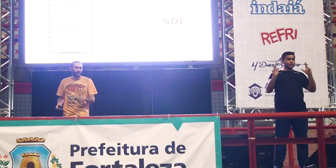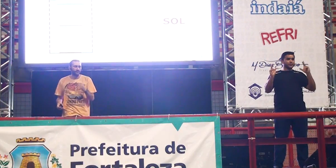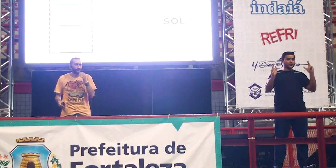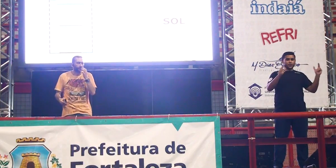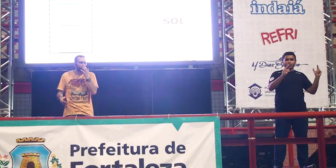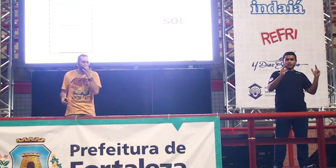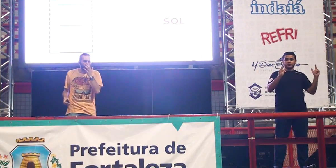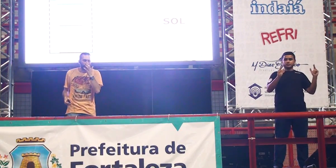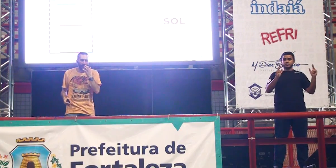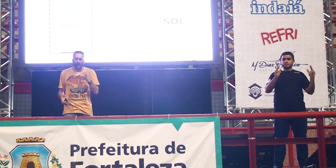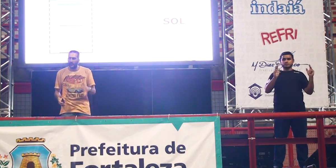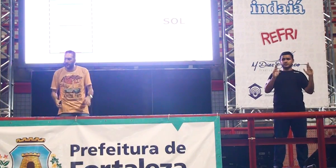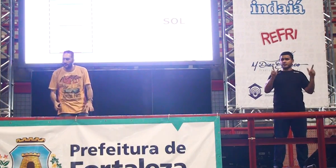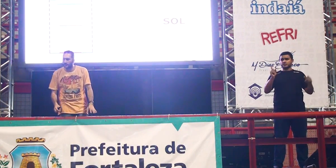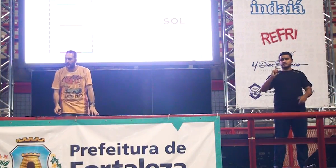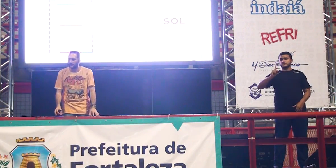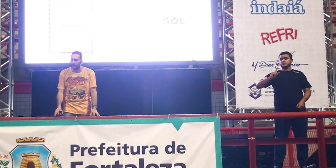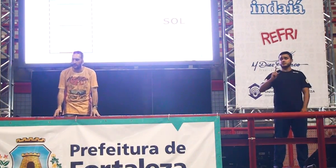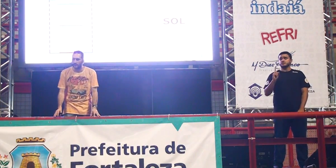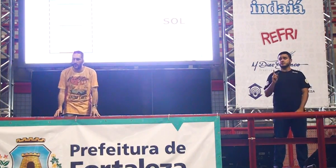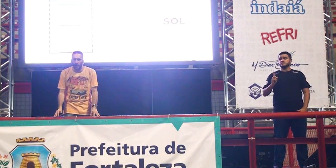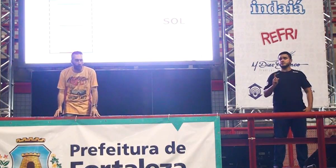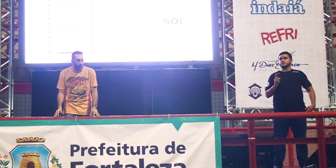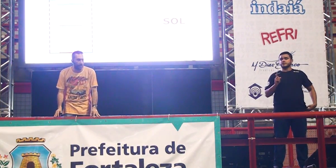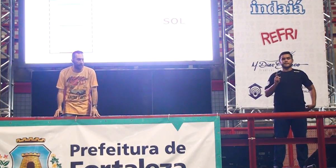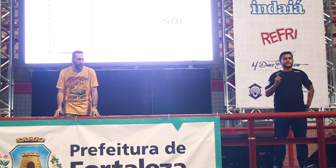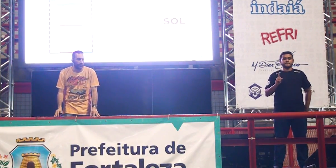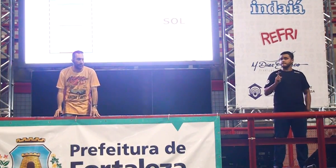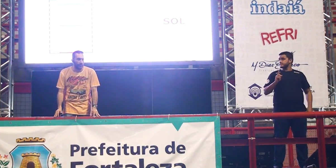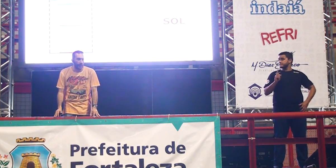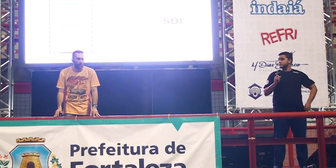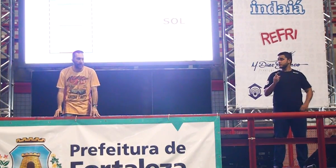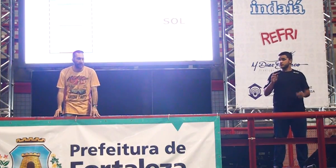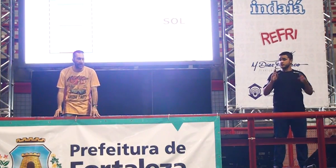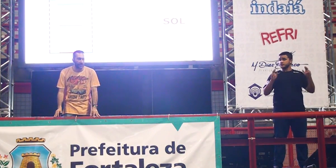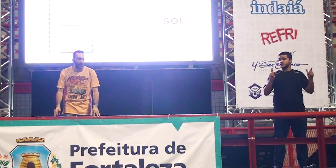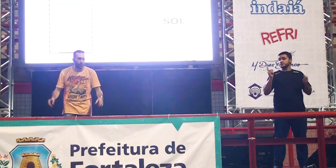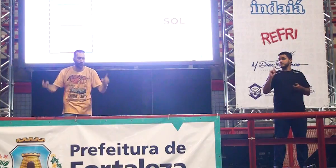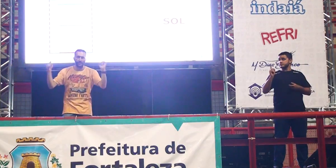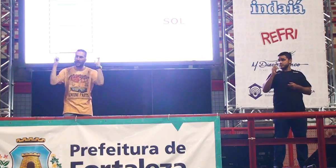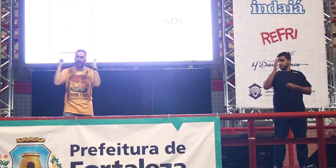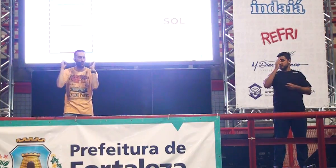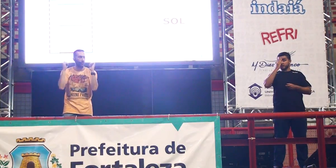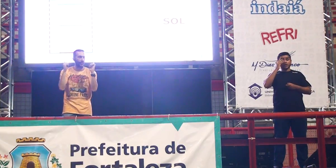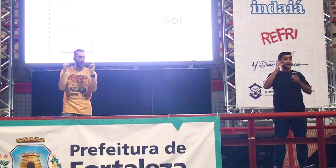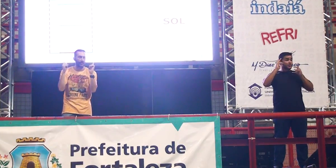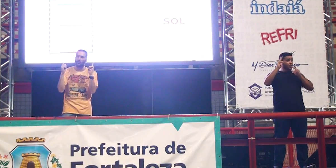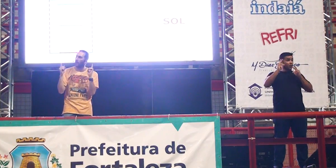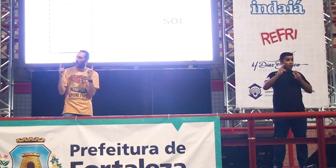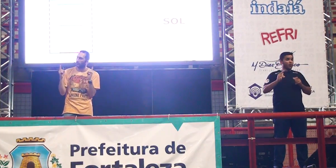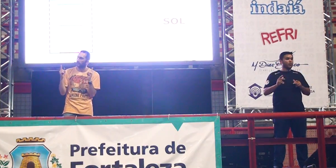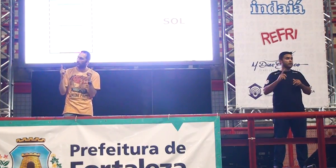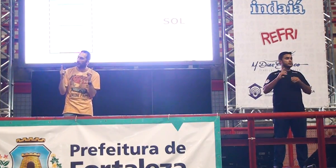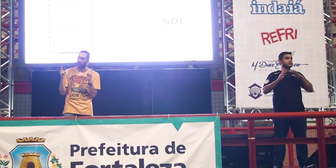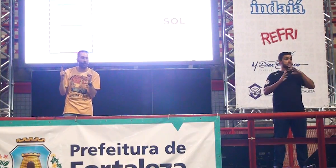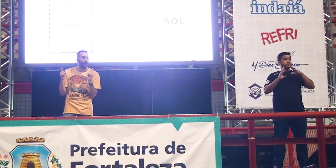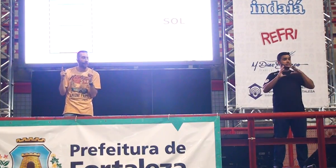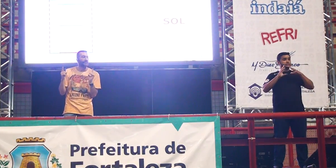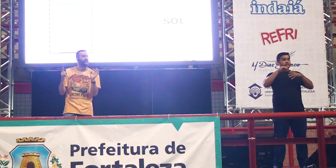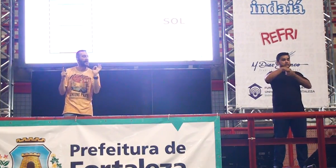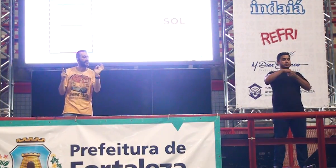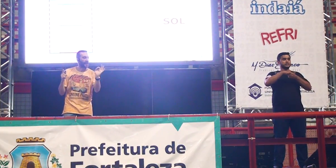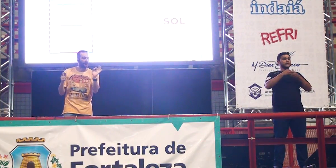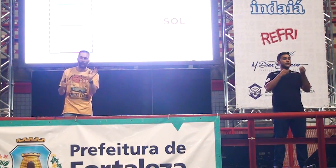diferente? Hein? Não. A quantidade de calor dentro do quadrado está igual, o tamanho é